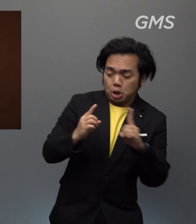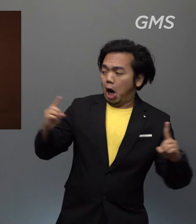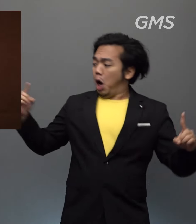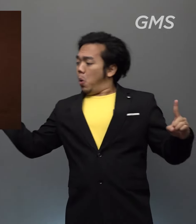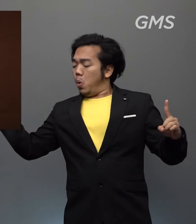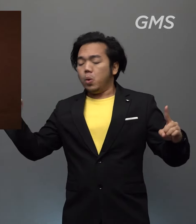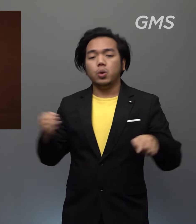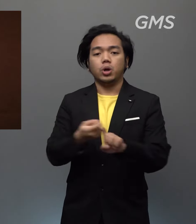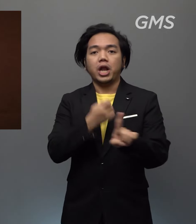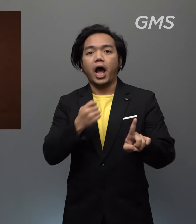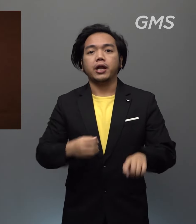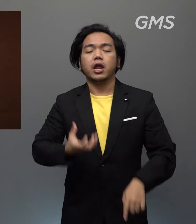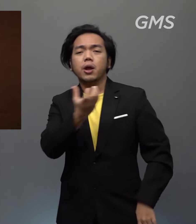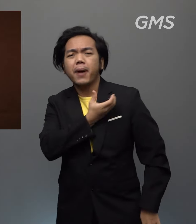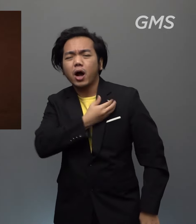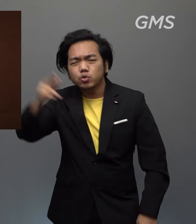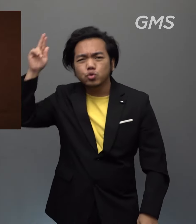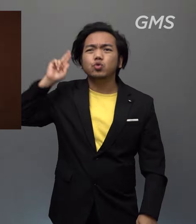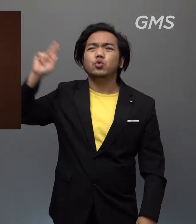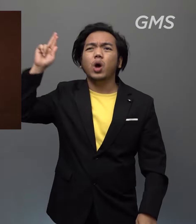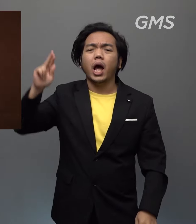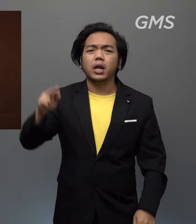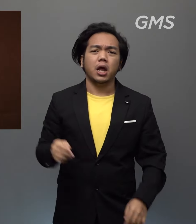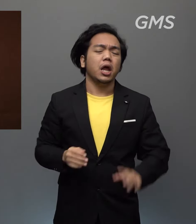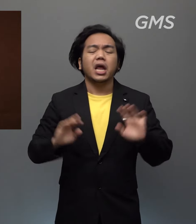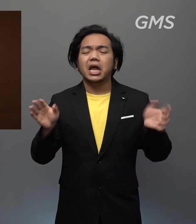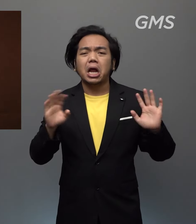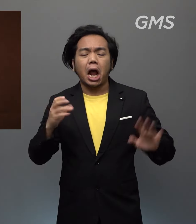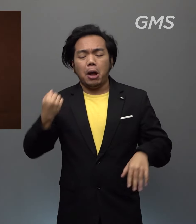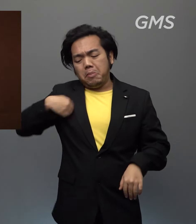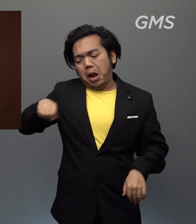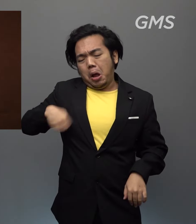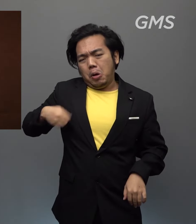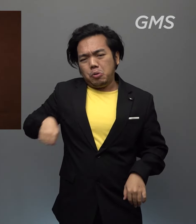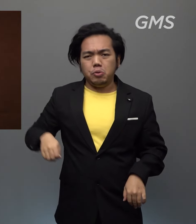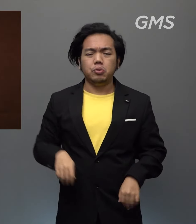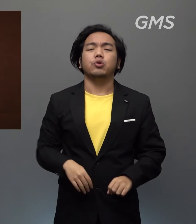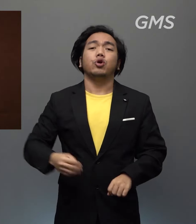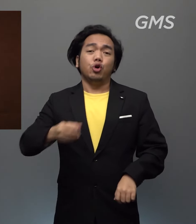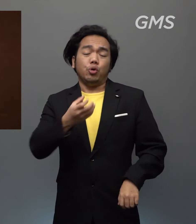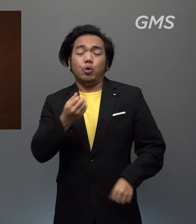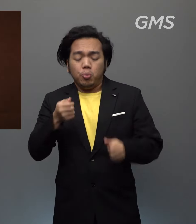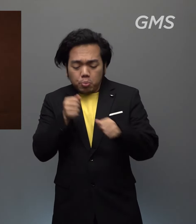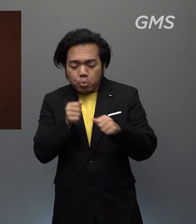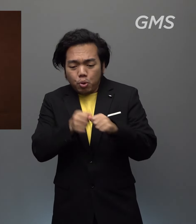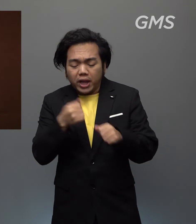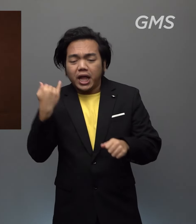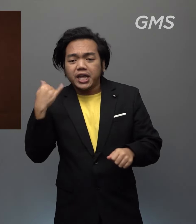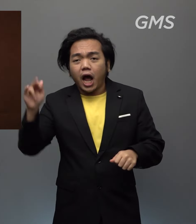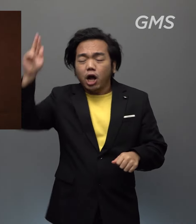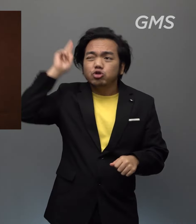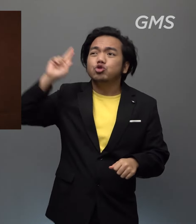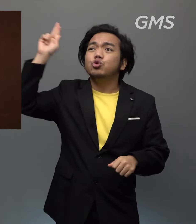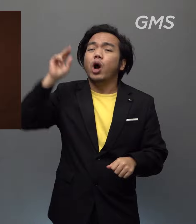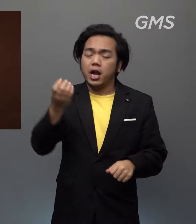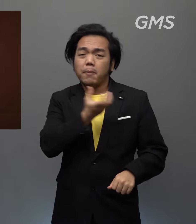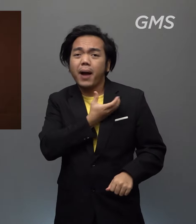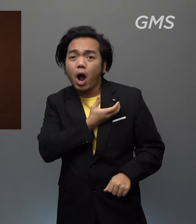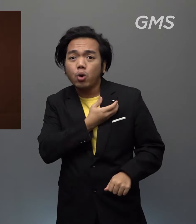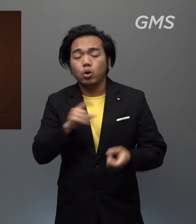memutuskan untuk apa yang berkenan kepada Tuhan, justru mereka tidak kerjakan. Mereka melakukan sesuatu